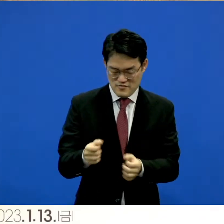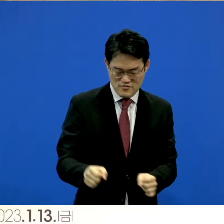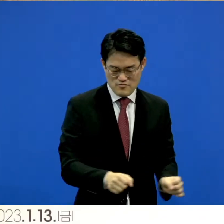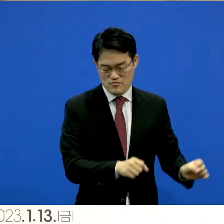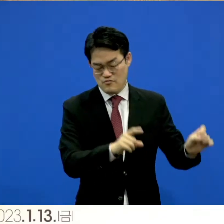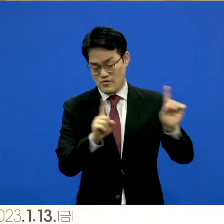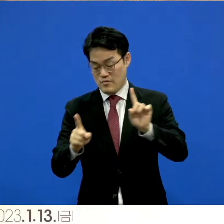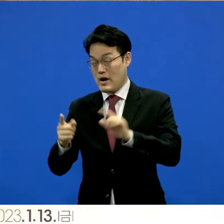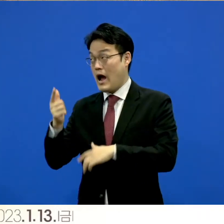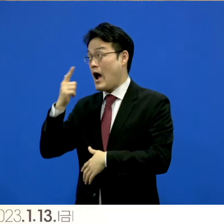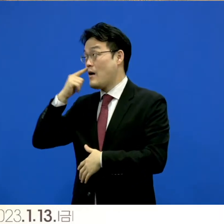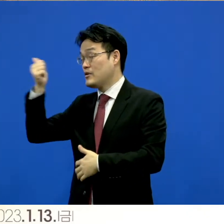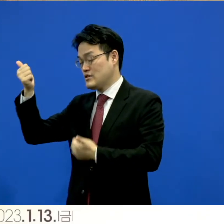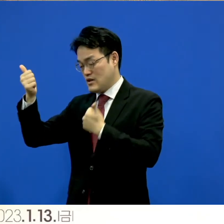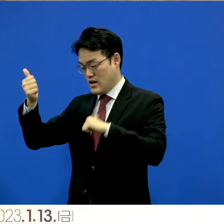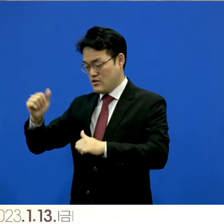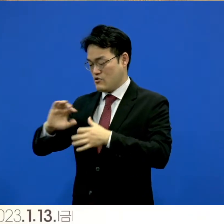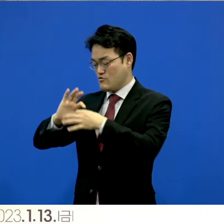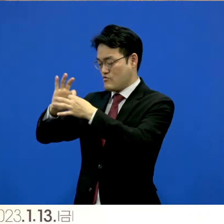일어났습니다.